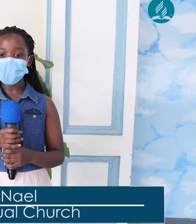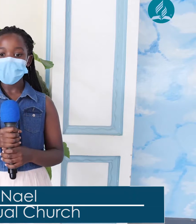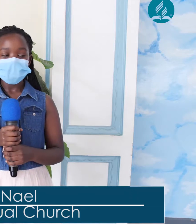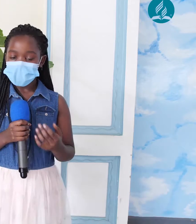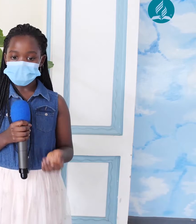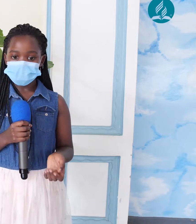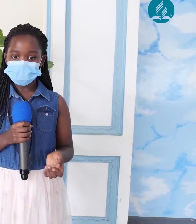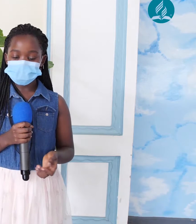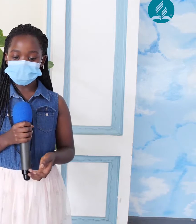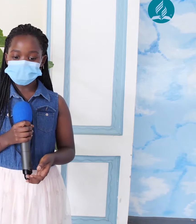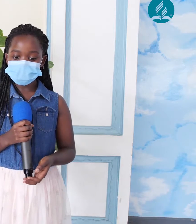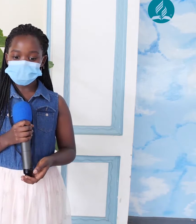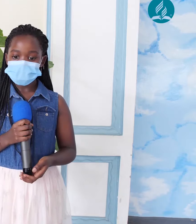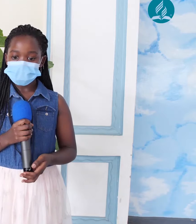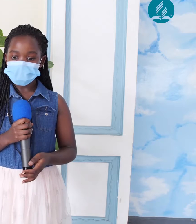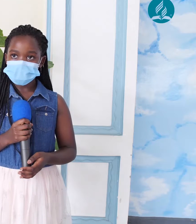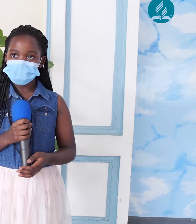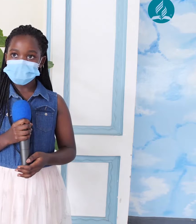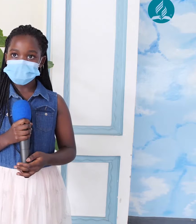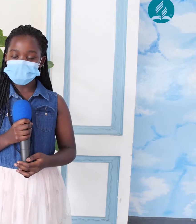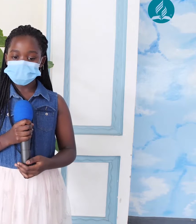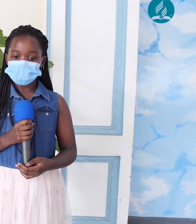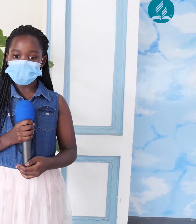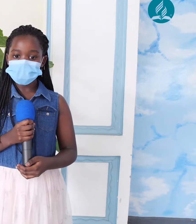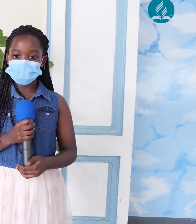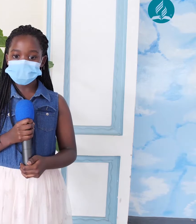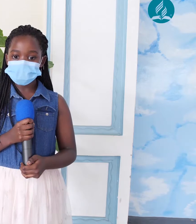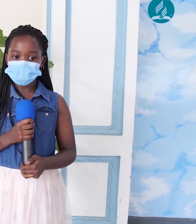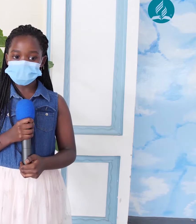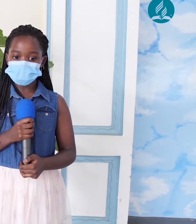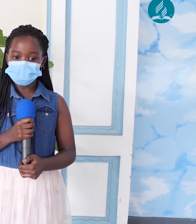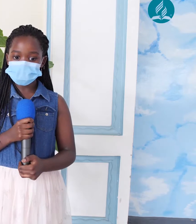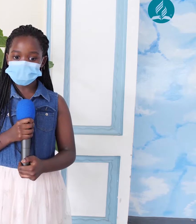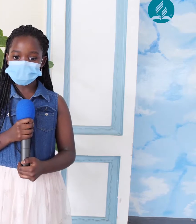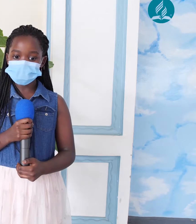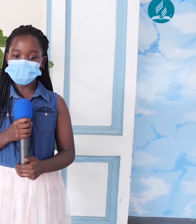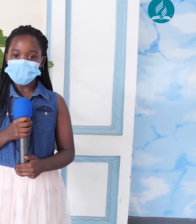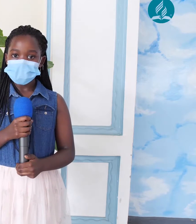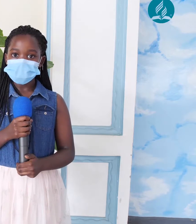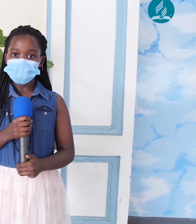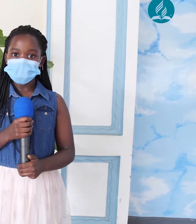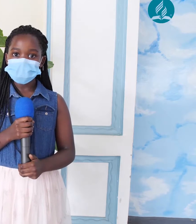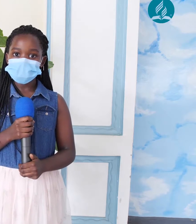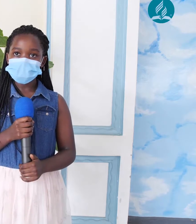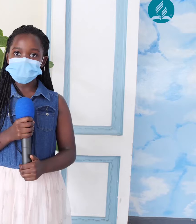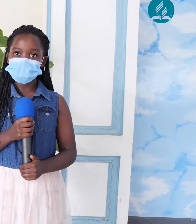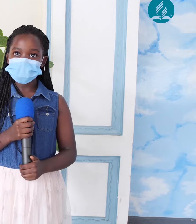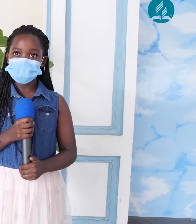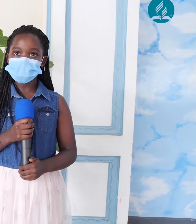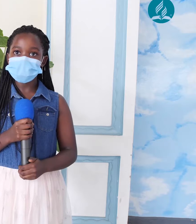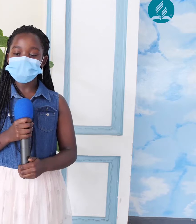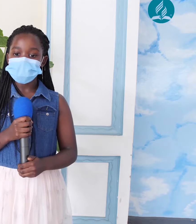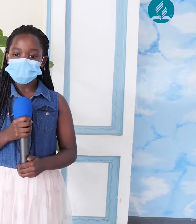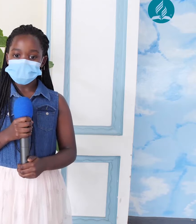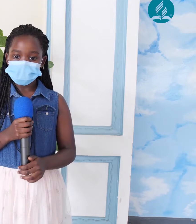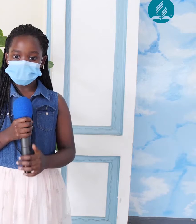cyiza. Abantu bo muri iyi si bararwara bagapfa, ariko umwana yo mu ijuru yacu ihoraho iteka